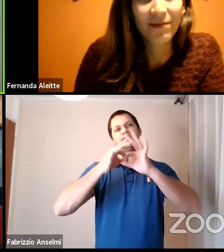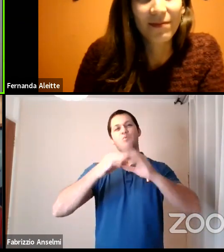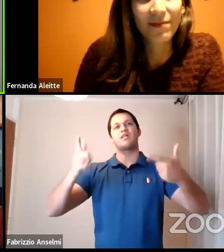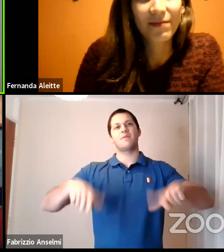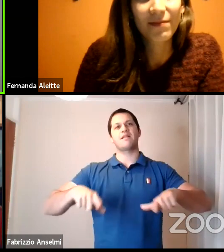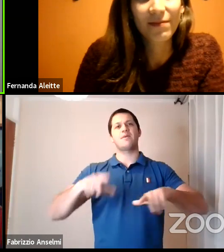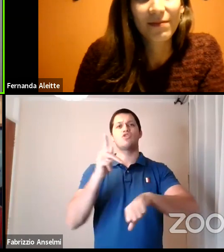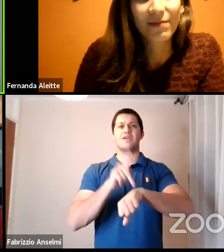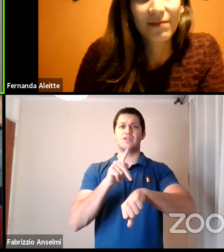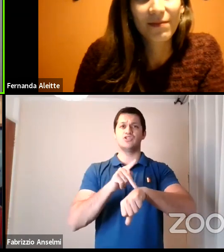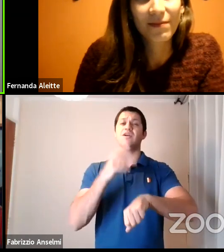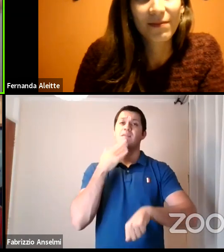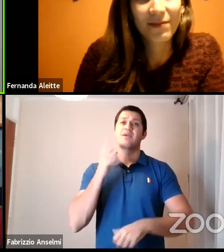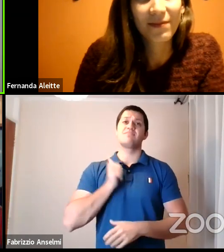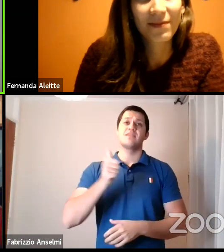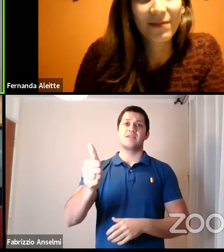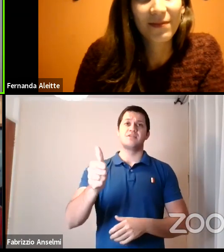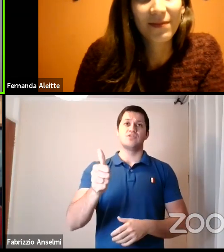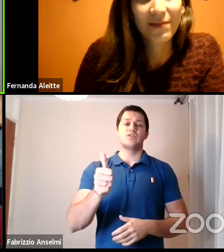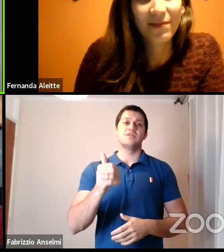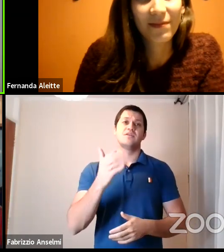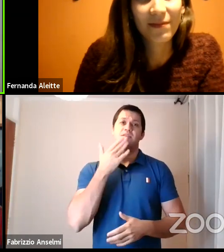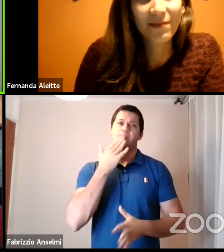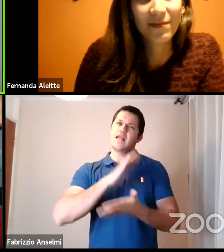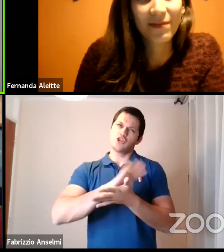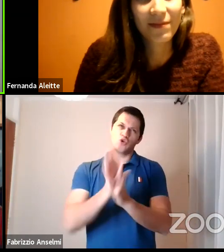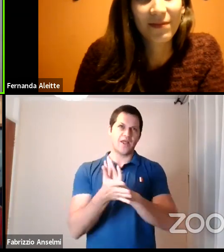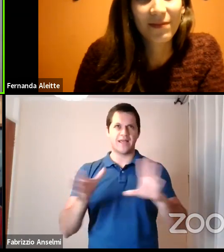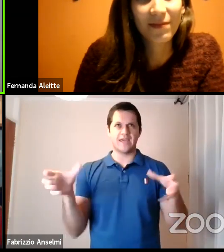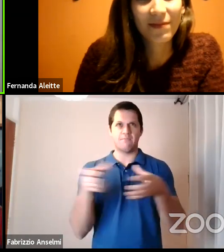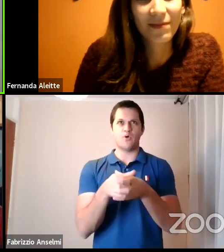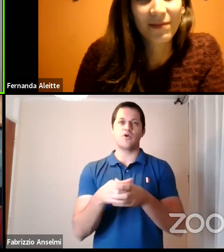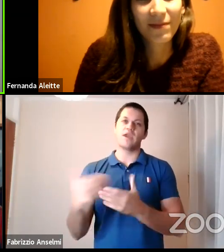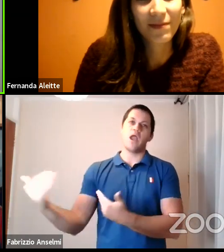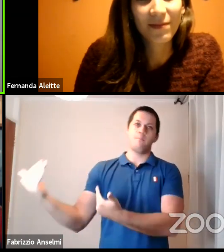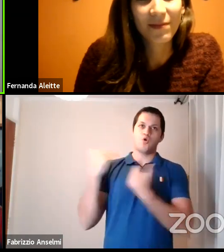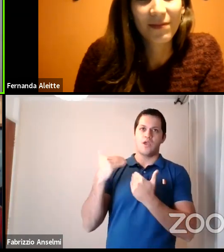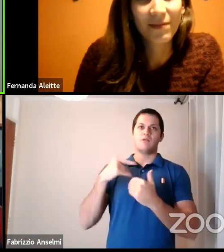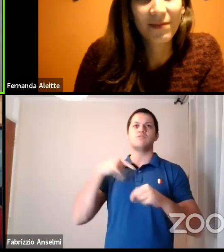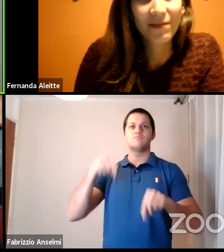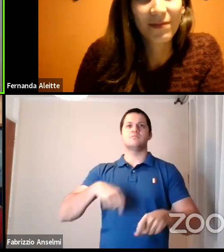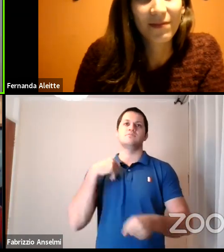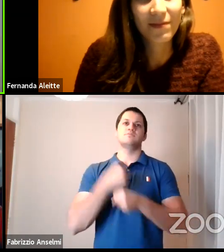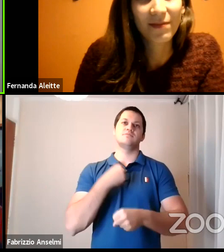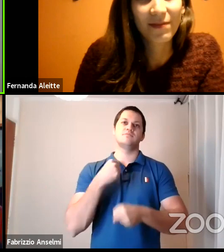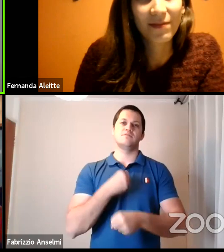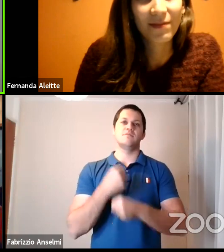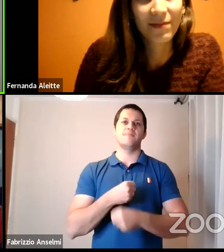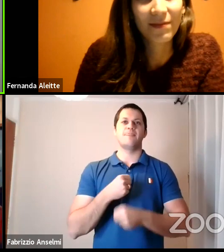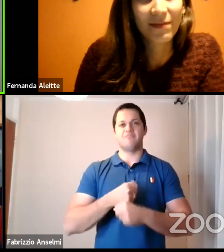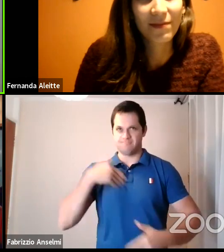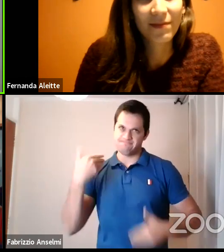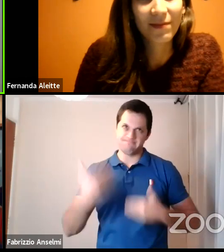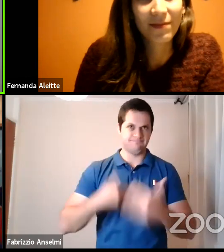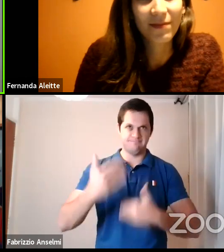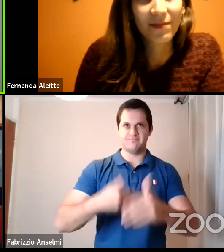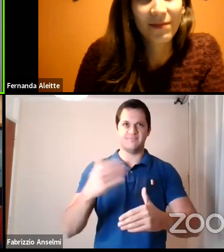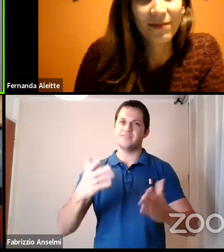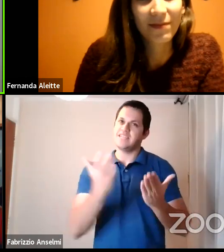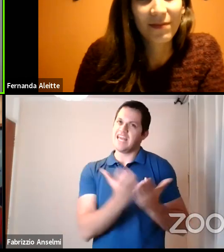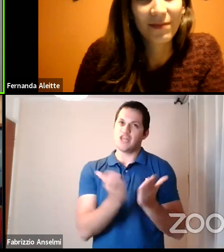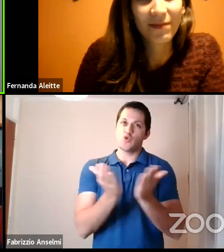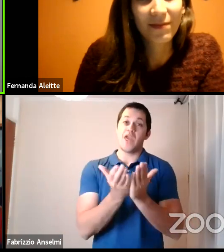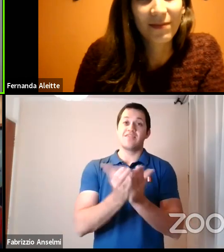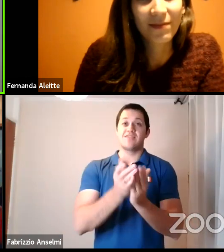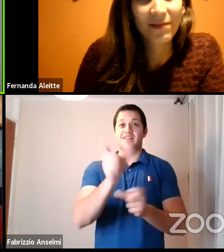y a nuestro director, y bueno, a todo el equipo que nos van respaldando con este trabajo. Y vamos adelante. Estudiantes que han